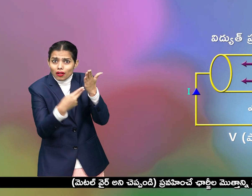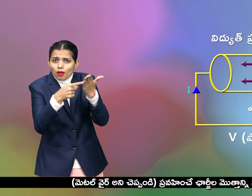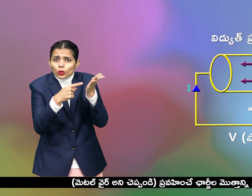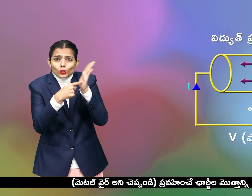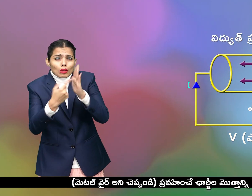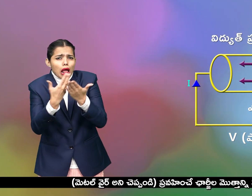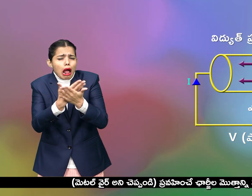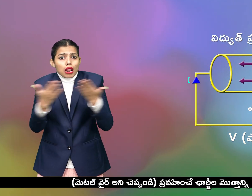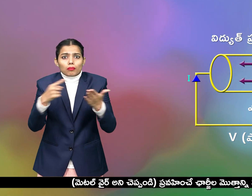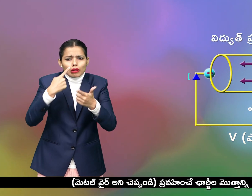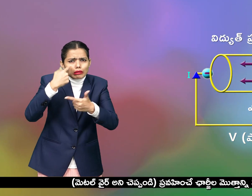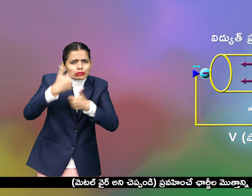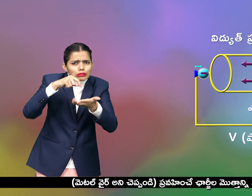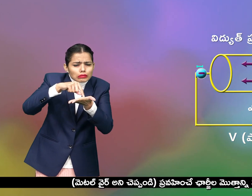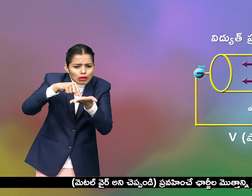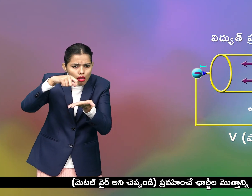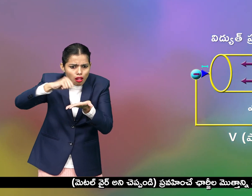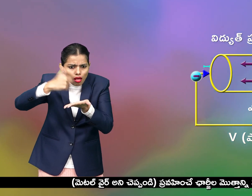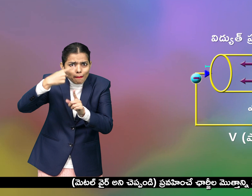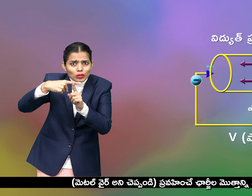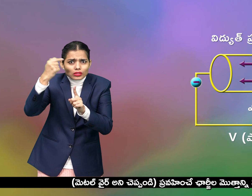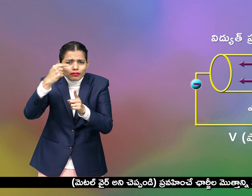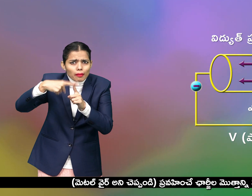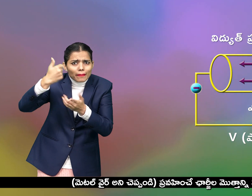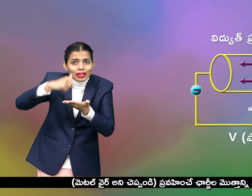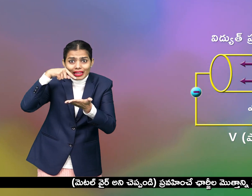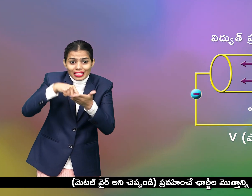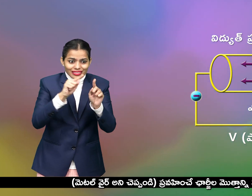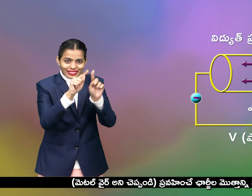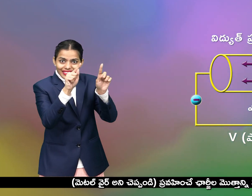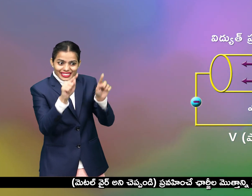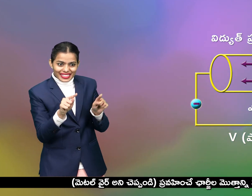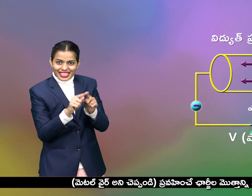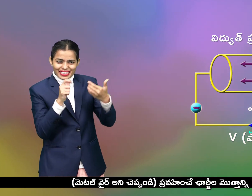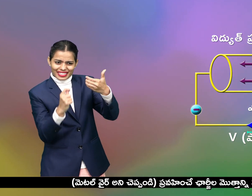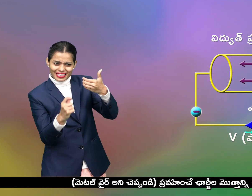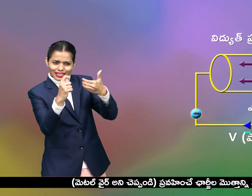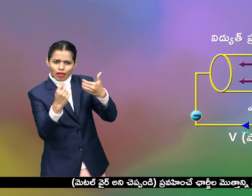అని చెప్పండి. ప్రవహించే ఛార్జీల మొత్తాన్ని సూచిస్తుంది.